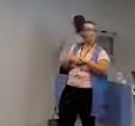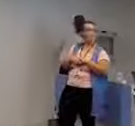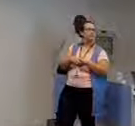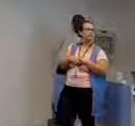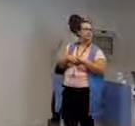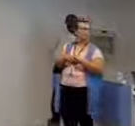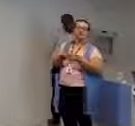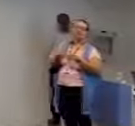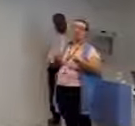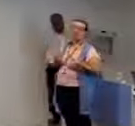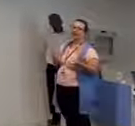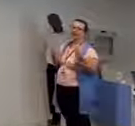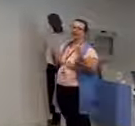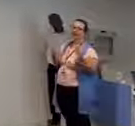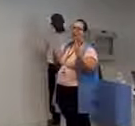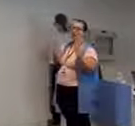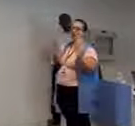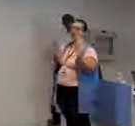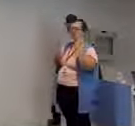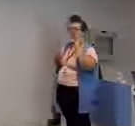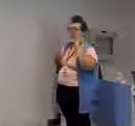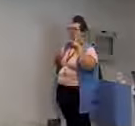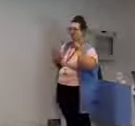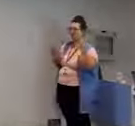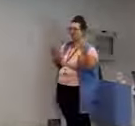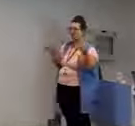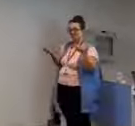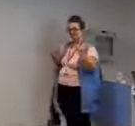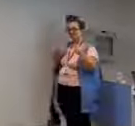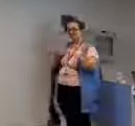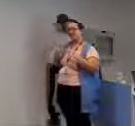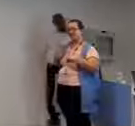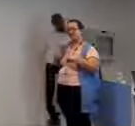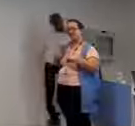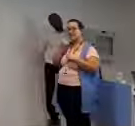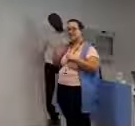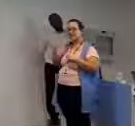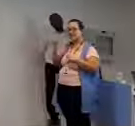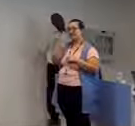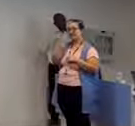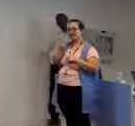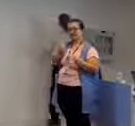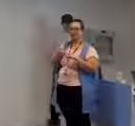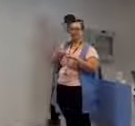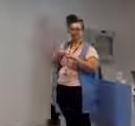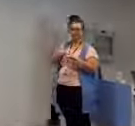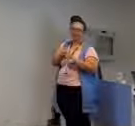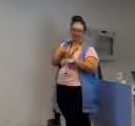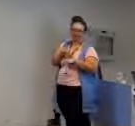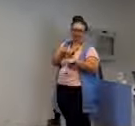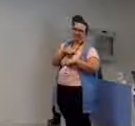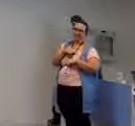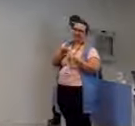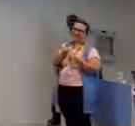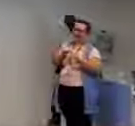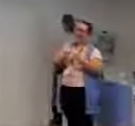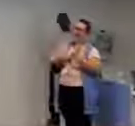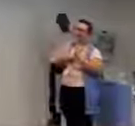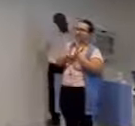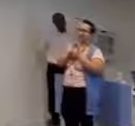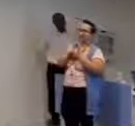E ainda que eu gaste 2 dias para isso, eu vou ganhar semanas depois aqui, ó, se a ferramenta não funciona de primeira.